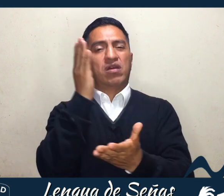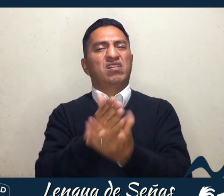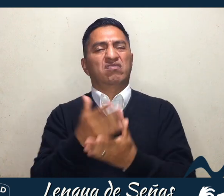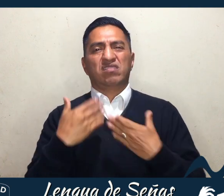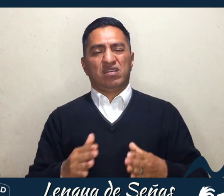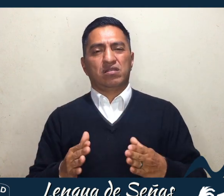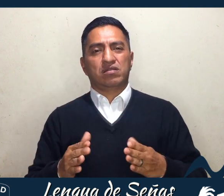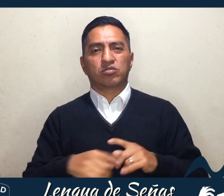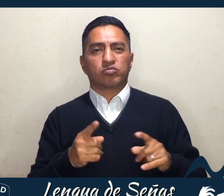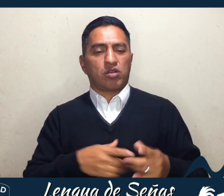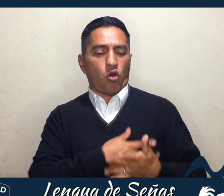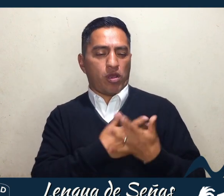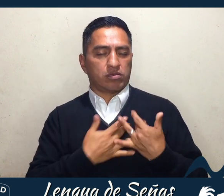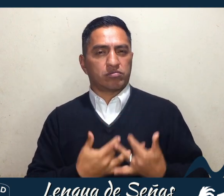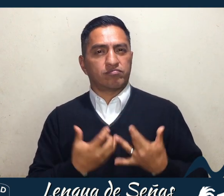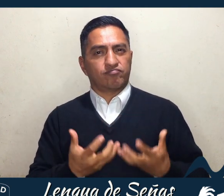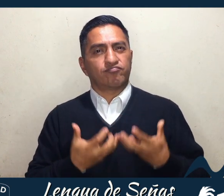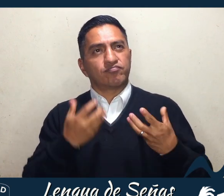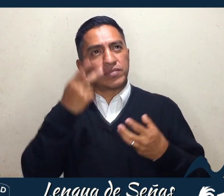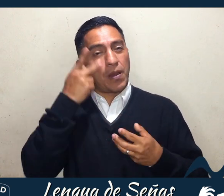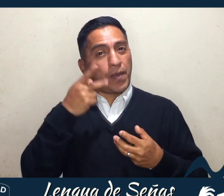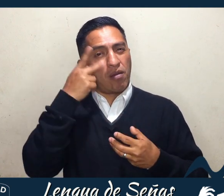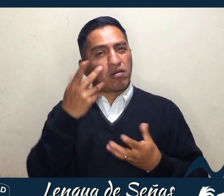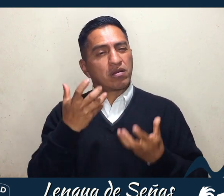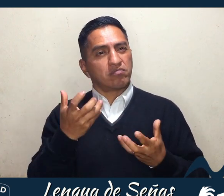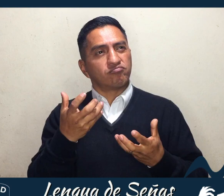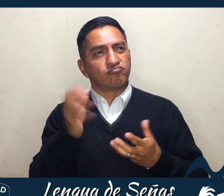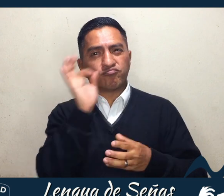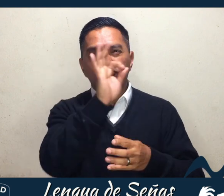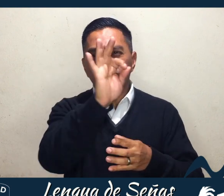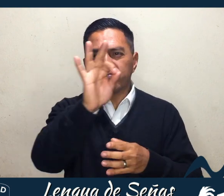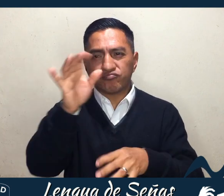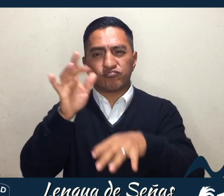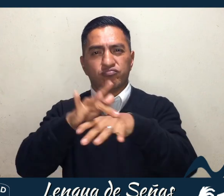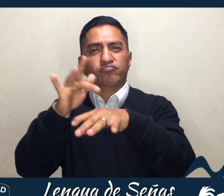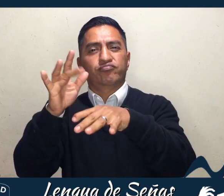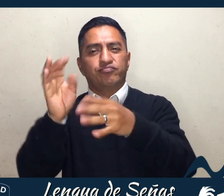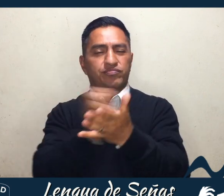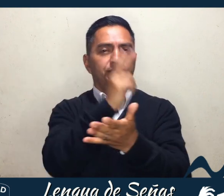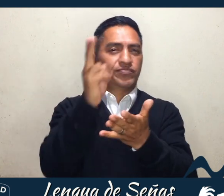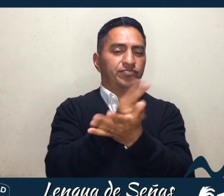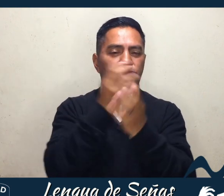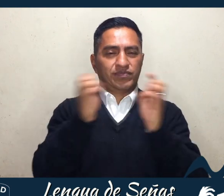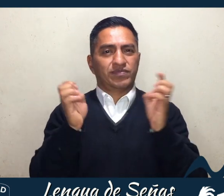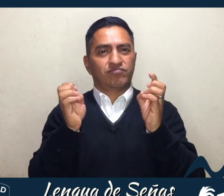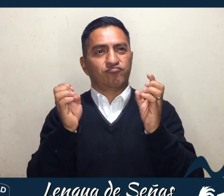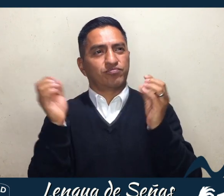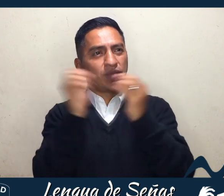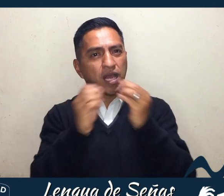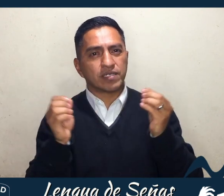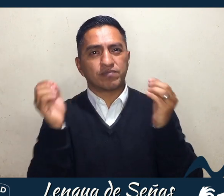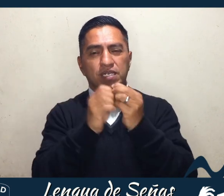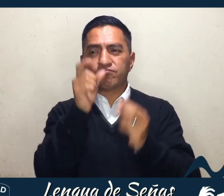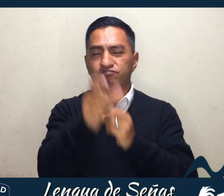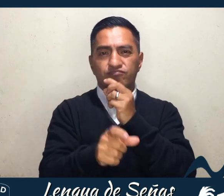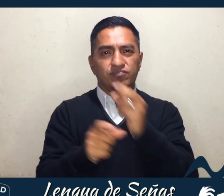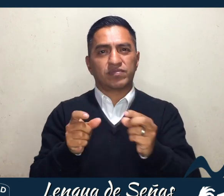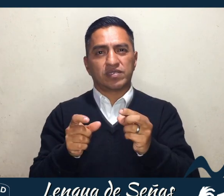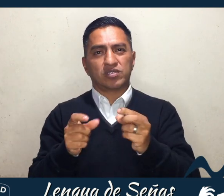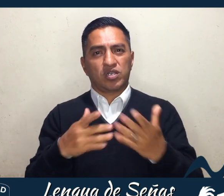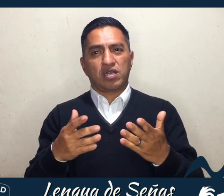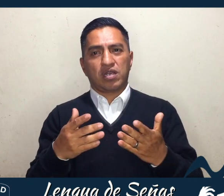en el corazón de Pablo estaba el deseo de poder alcanzar a más personas y no dejar de que cualquier